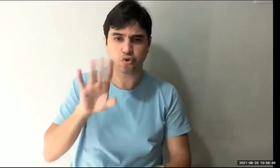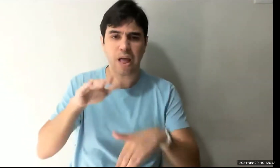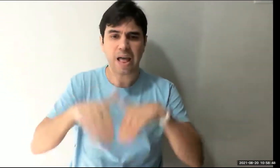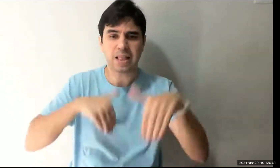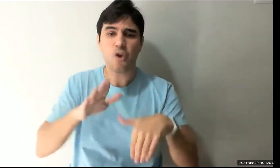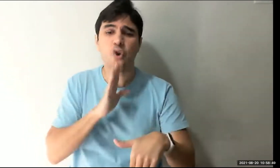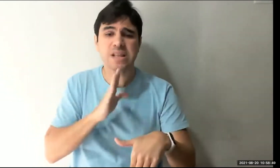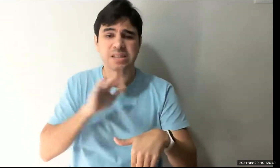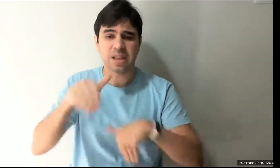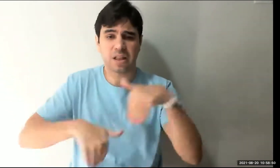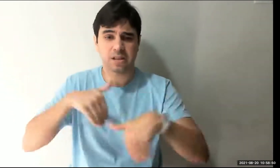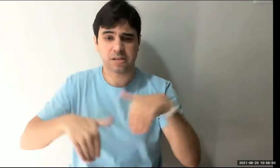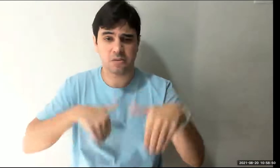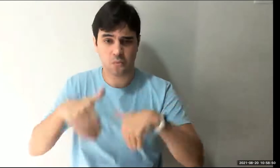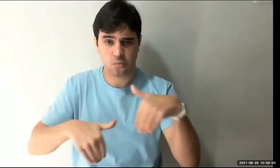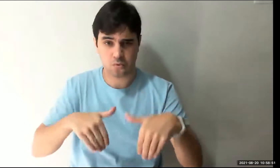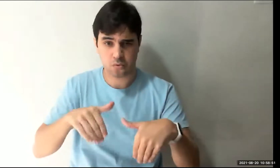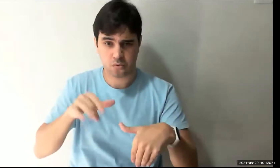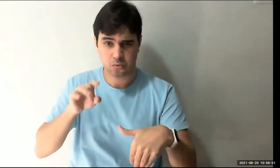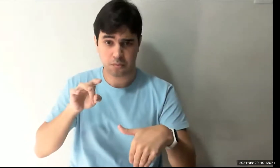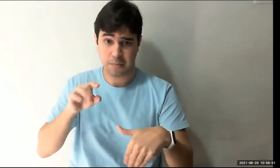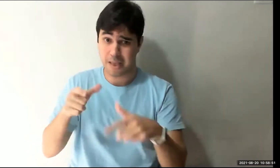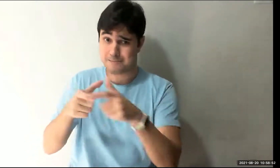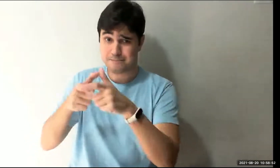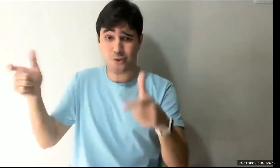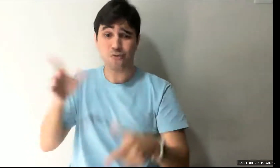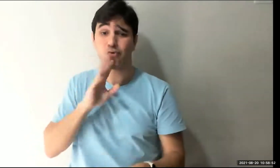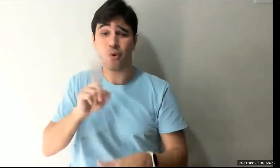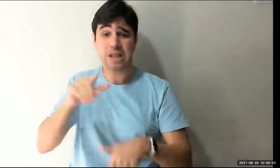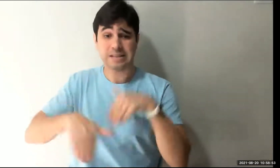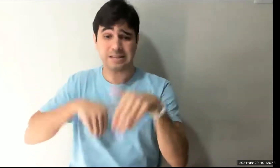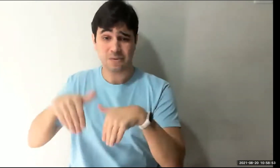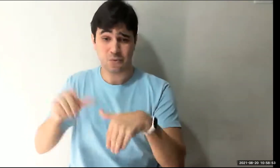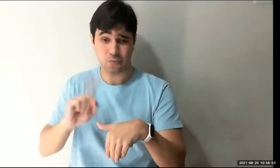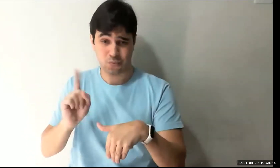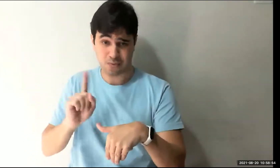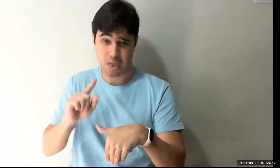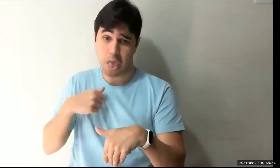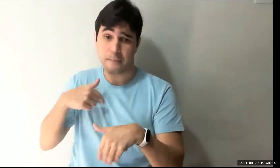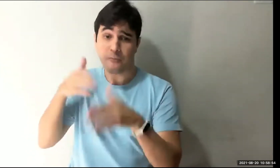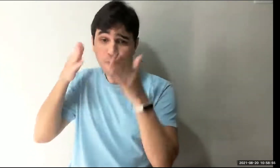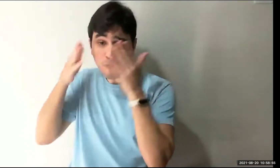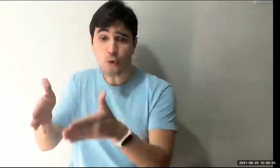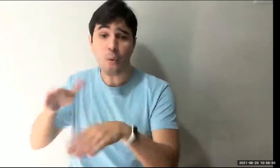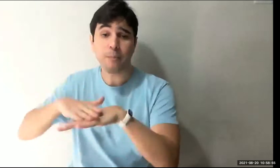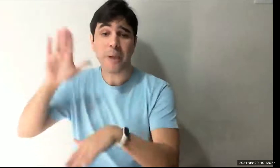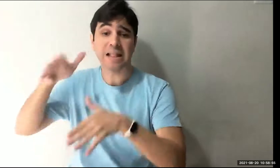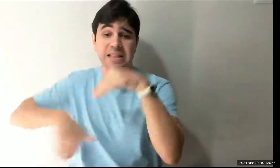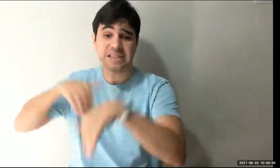sinal especificamente para isso? E eles acharam bom, foi uma conversa comigo entre eles, né?